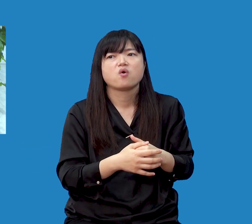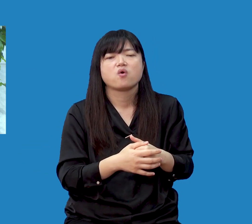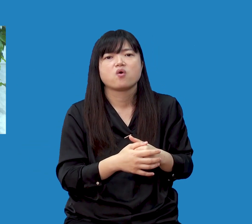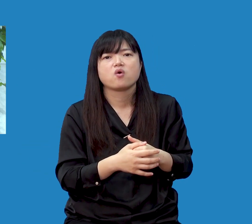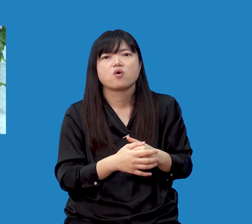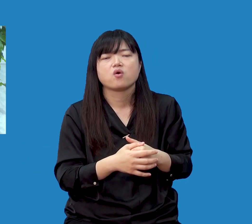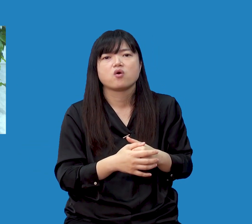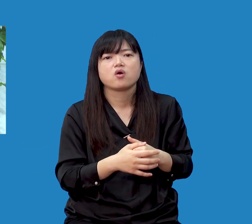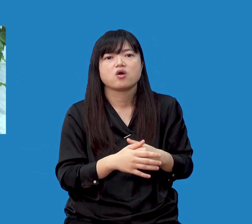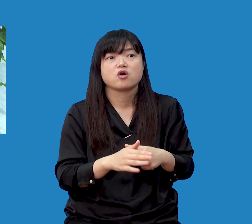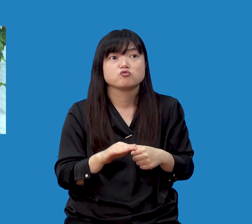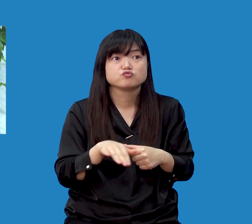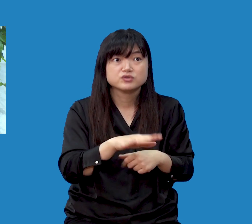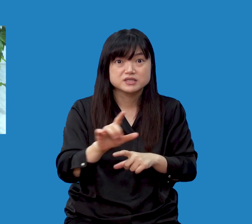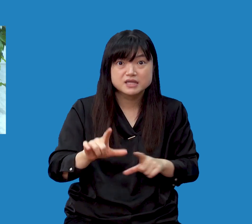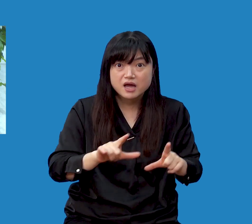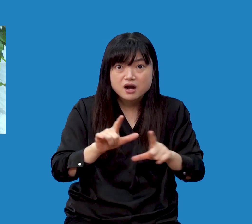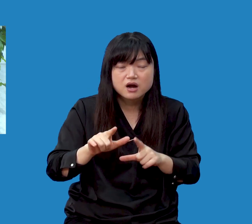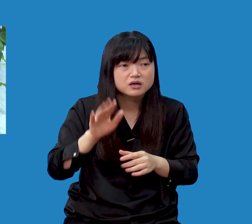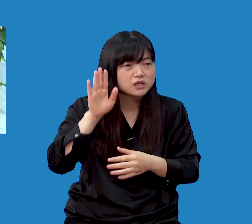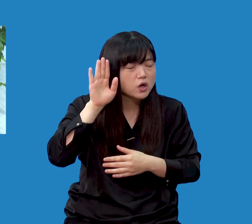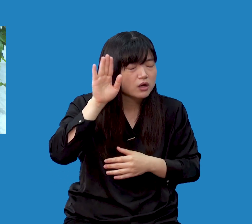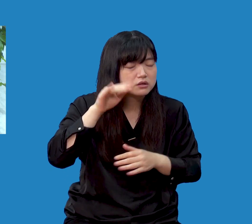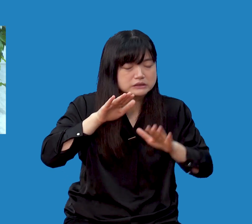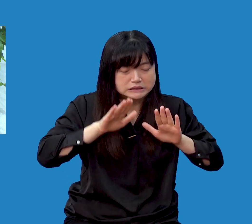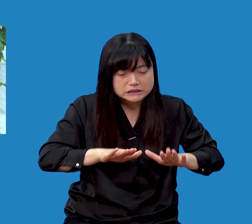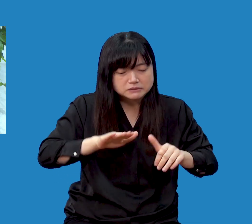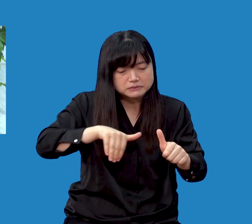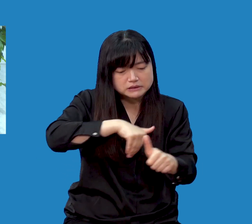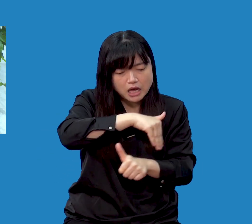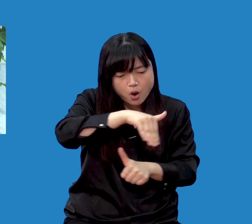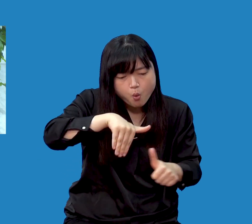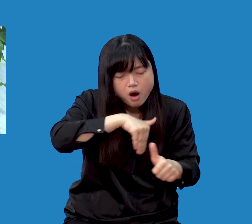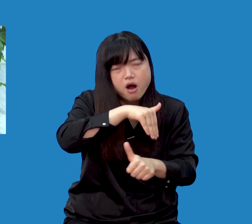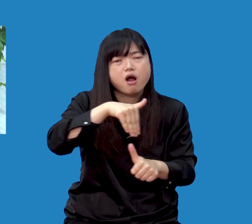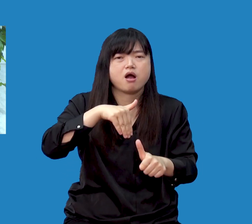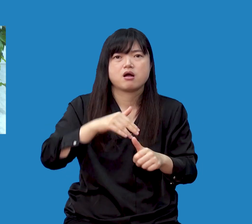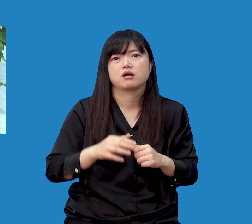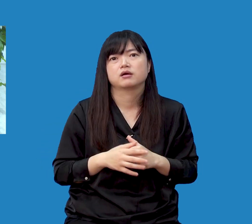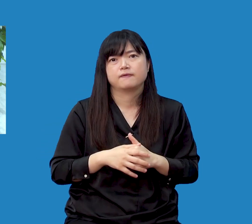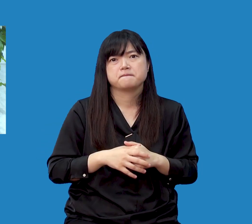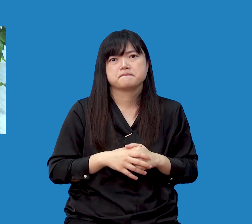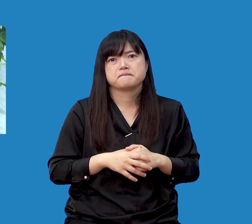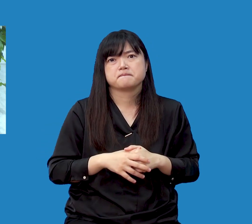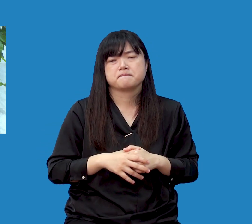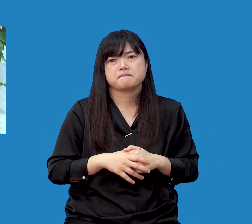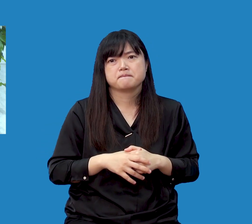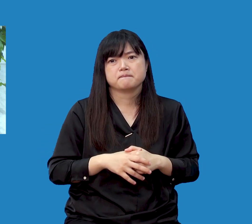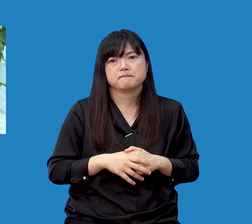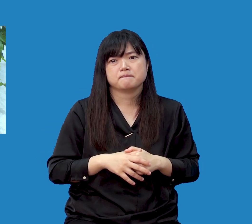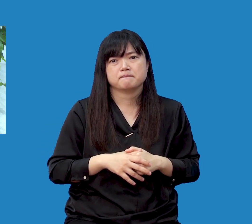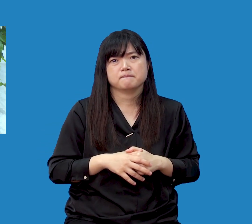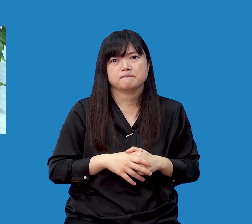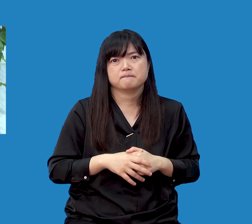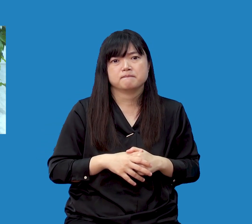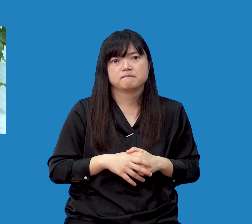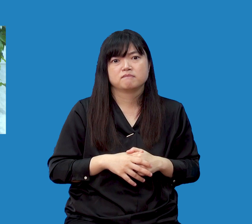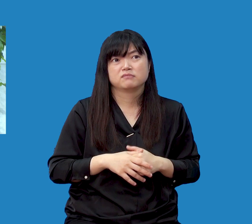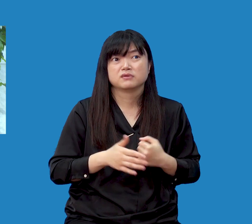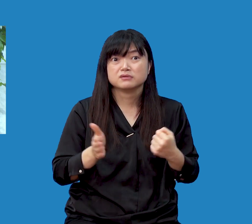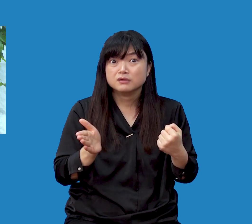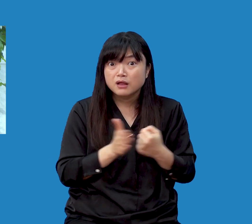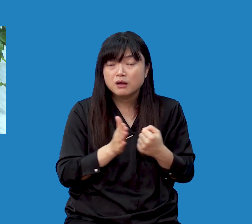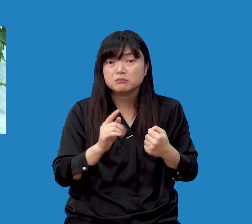이것이 우리가 살아가는 현실 삶의 실제입니다. 그러다